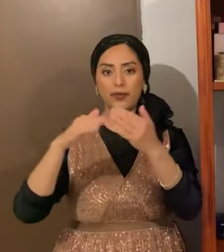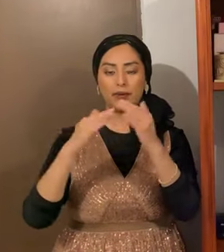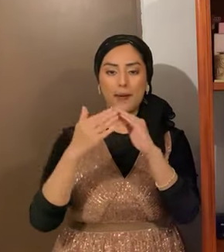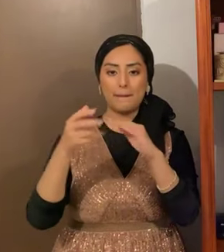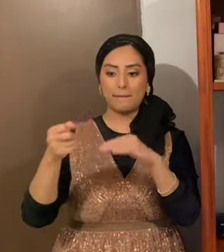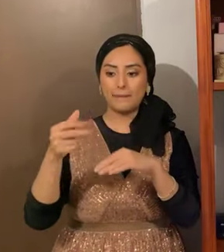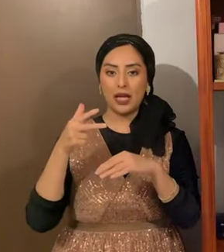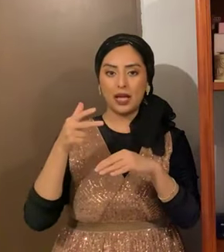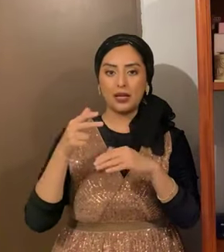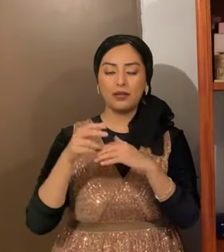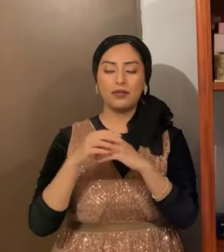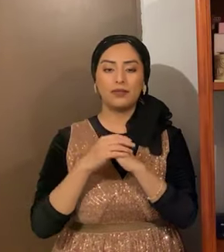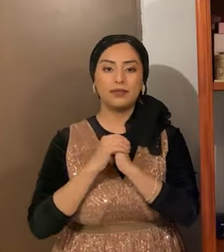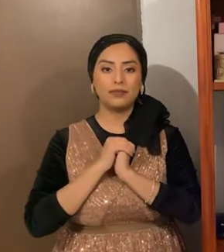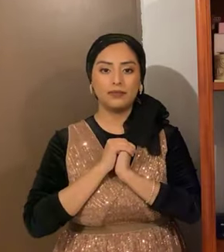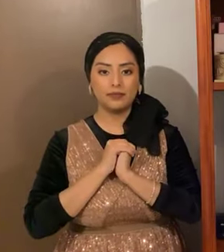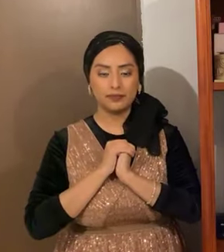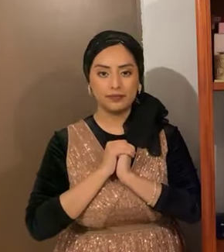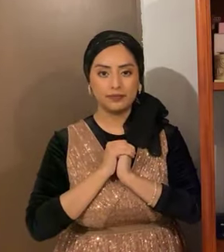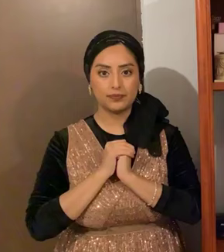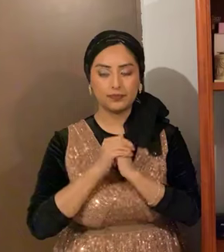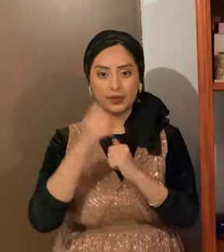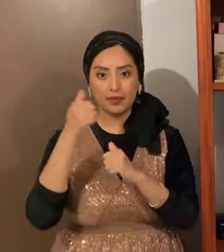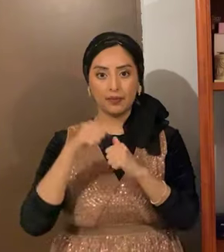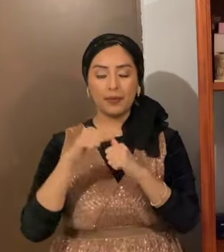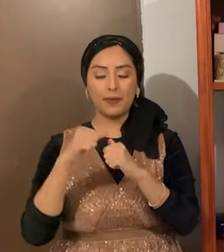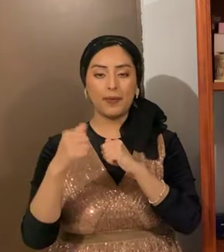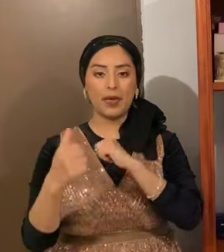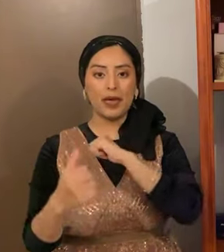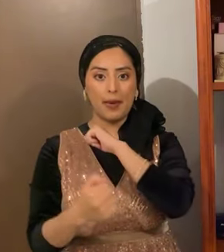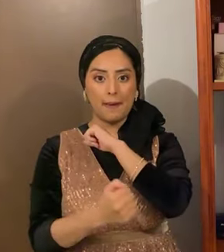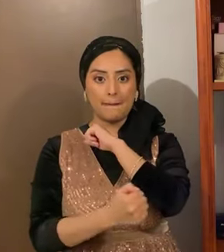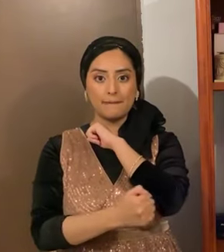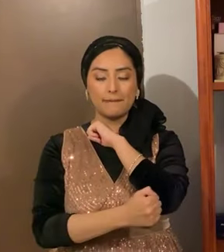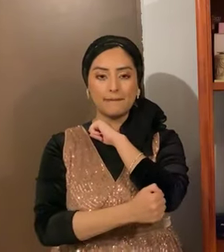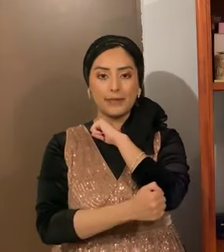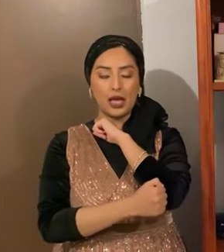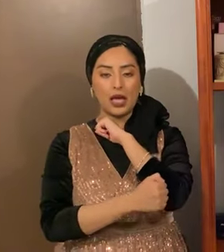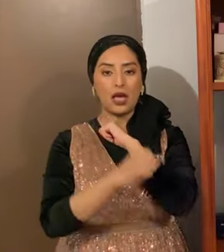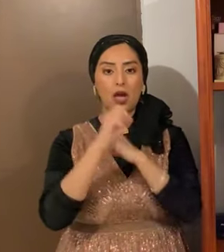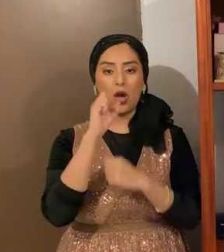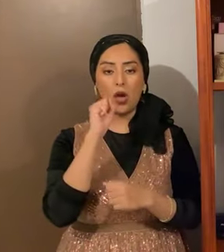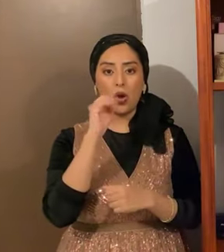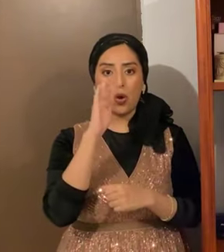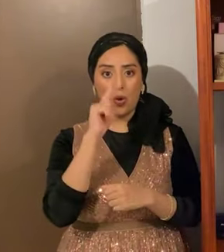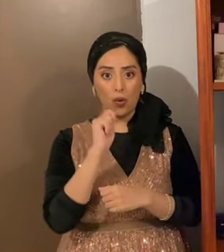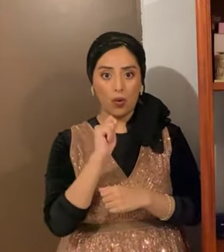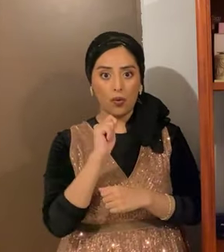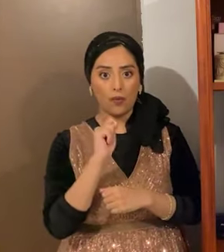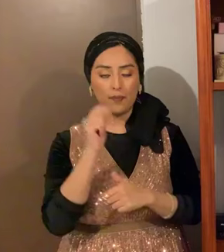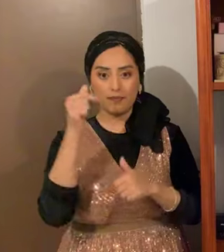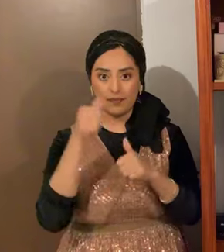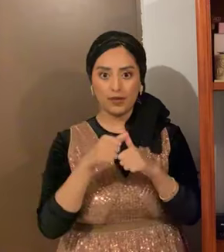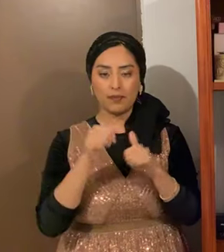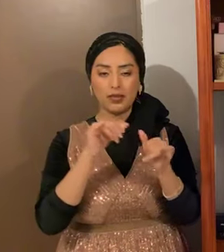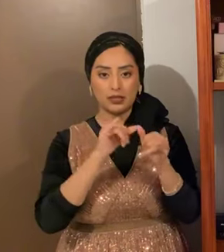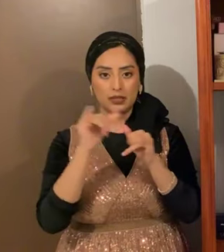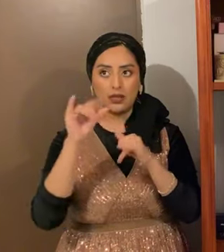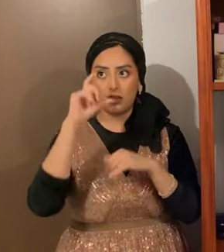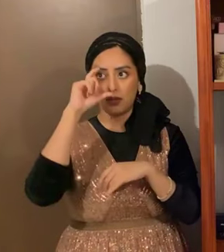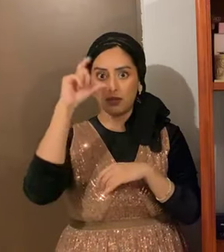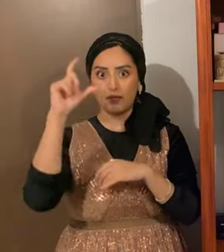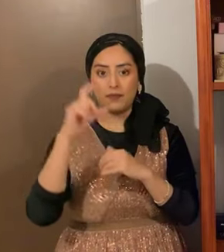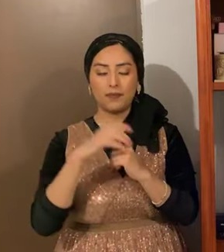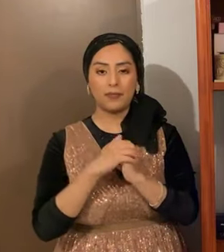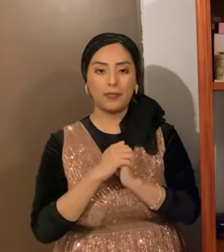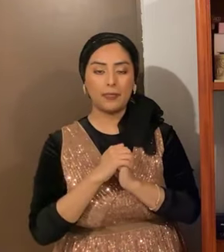acuerdan? 2014-2015, Pesach Sukkot, tuvo tremendo eso. Marcó un aumento de